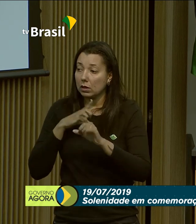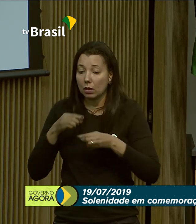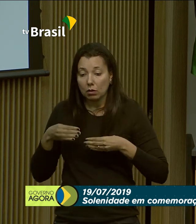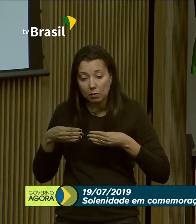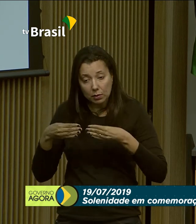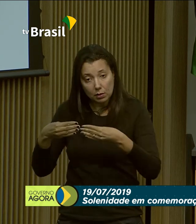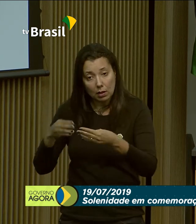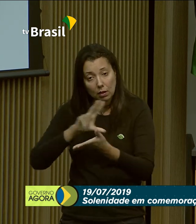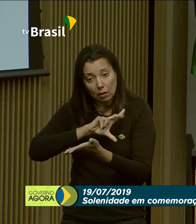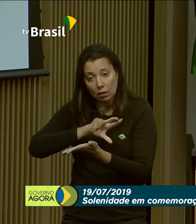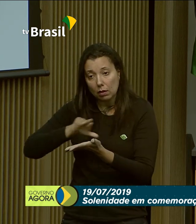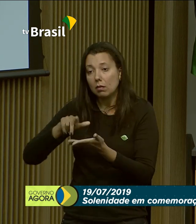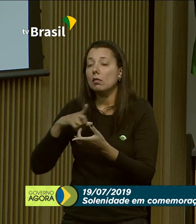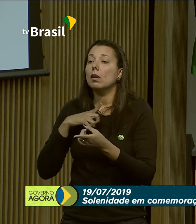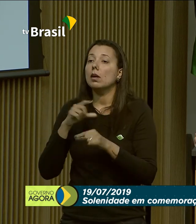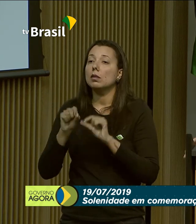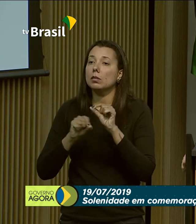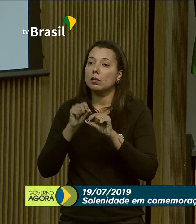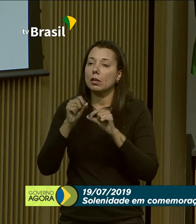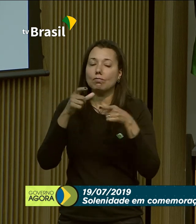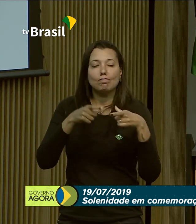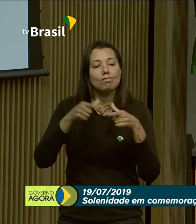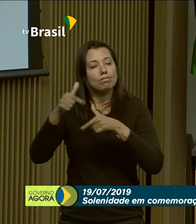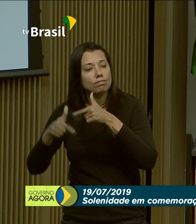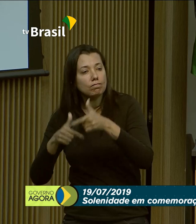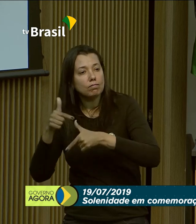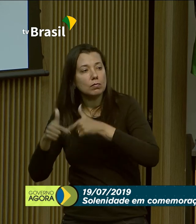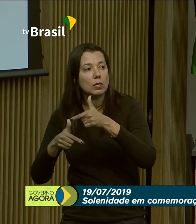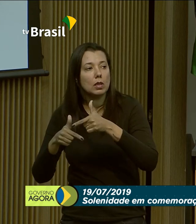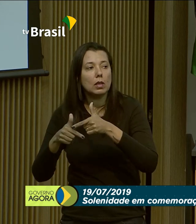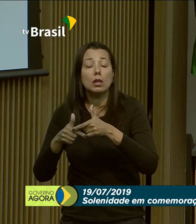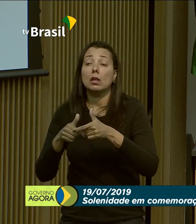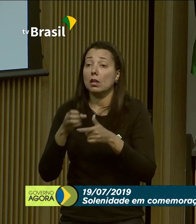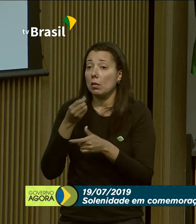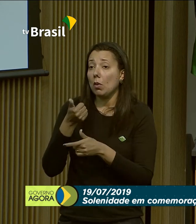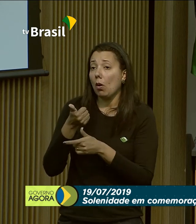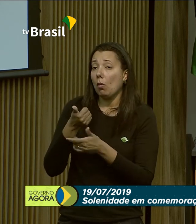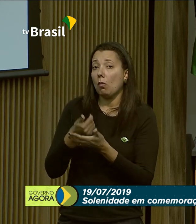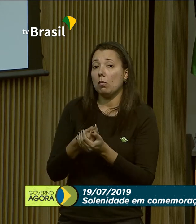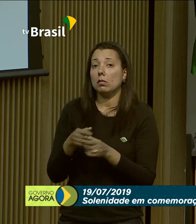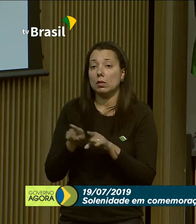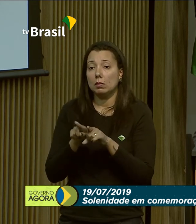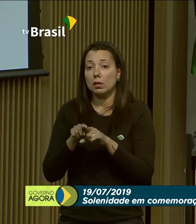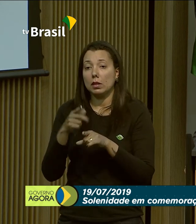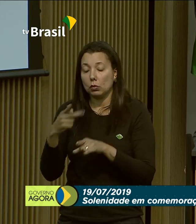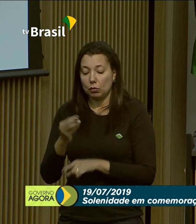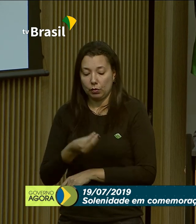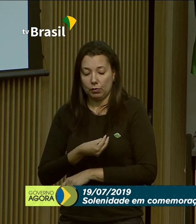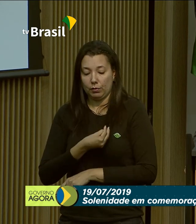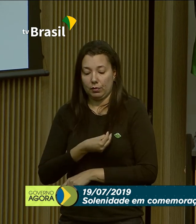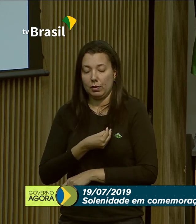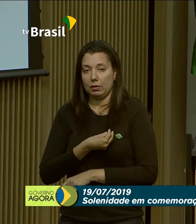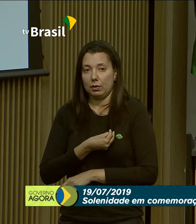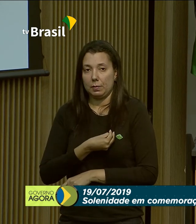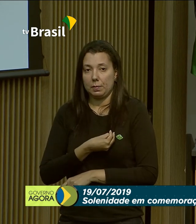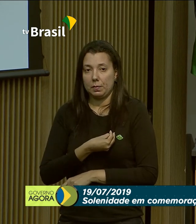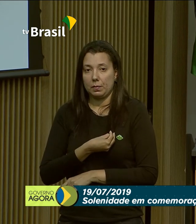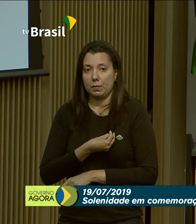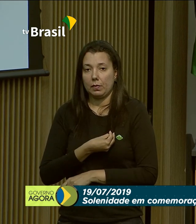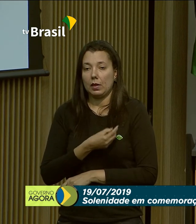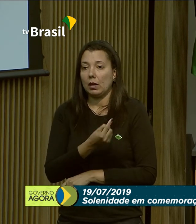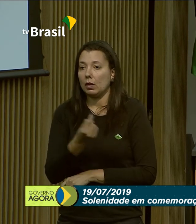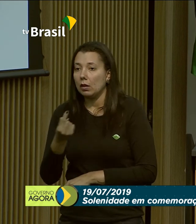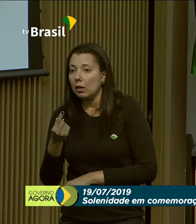que tem muitas áreas, né? E graças a ele, graças à sua vida, né,